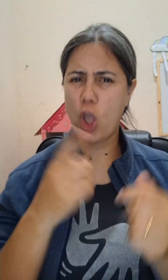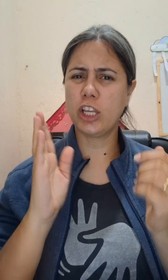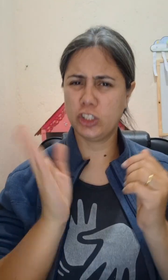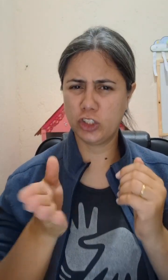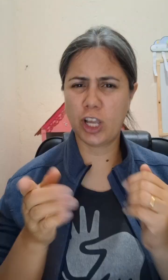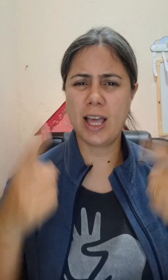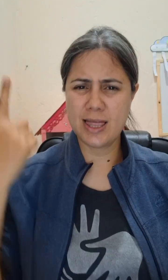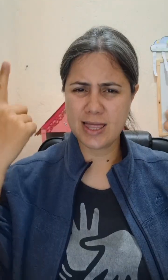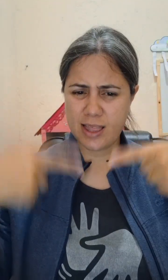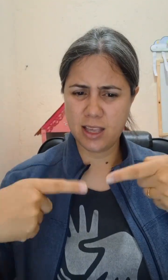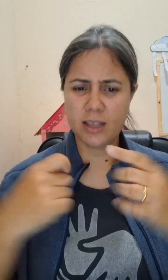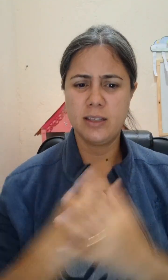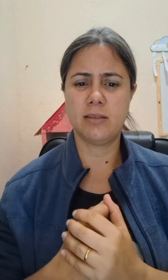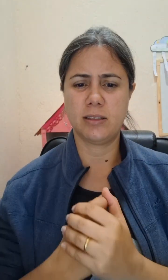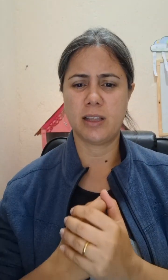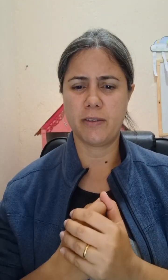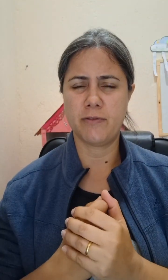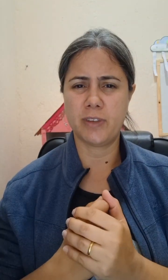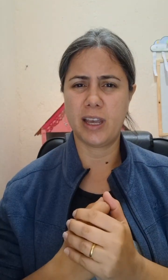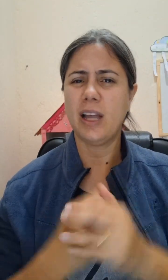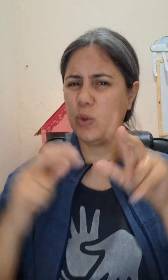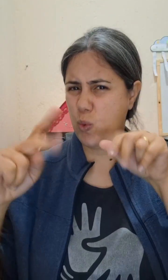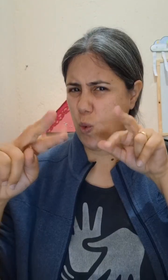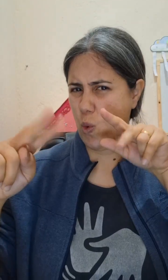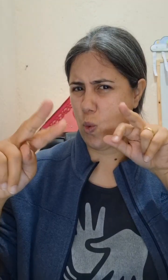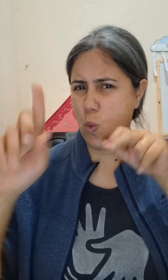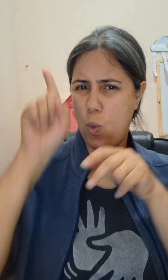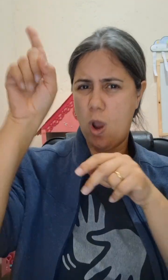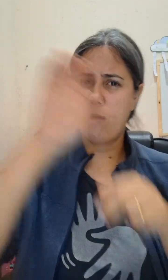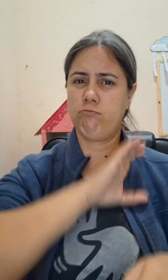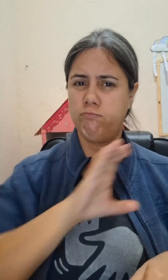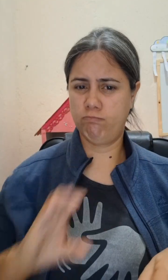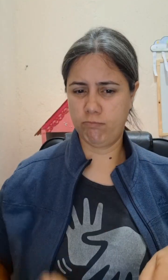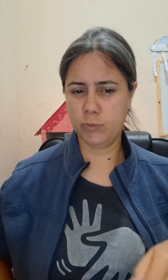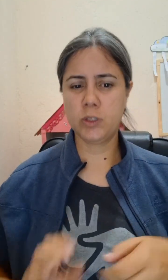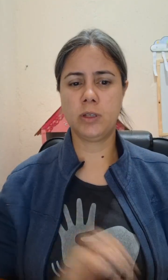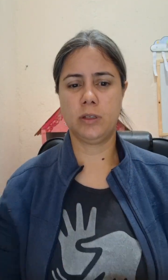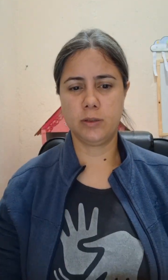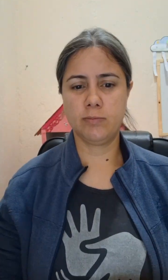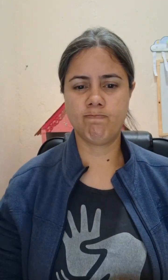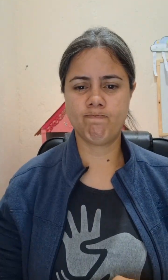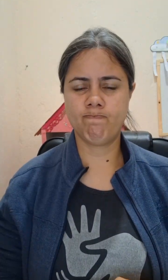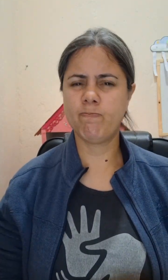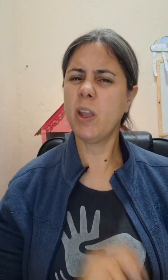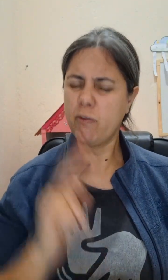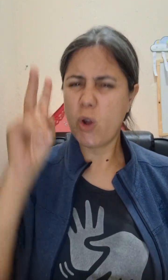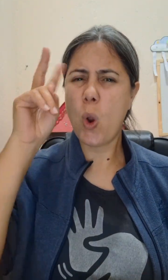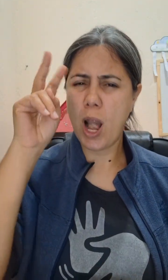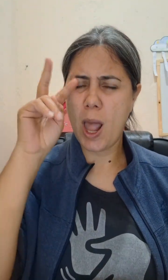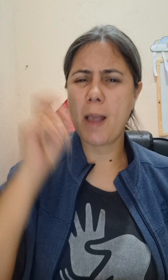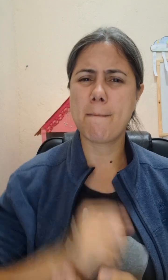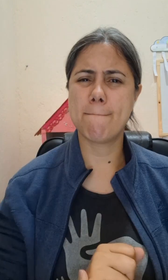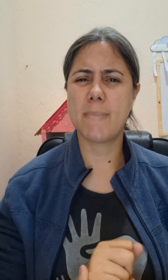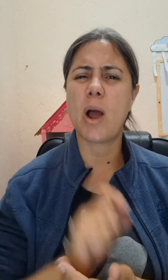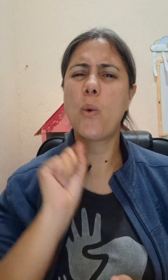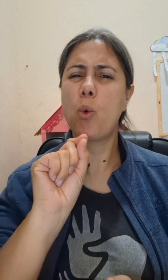Nós já fomos desafiados a ser mais semelhantes a Cristo. E